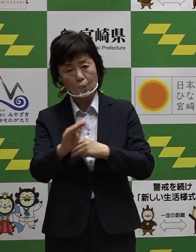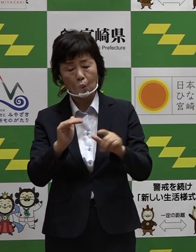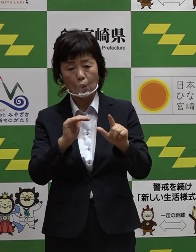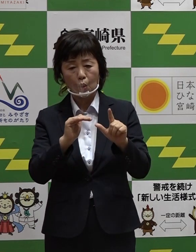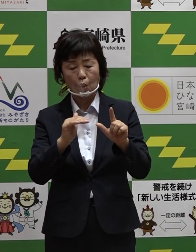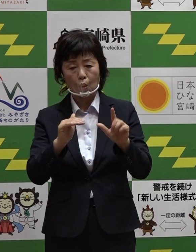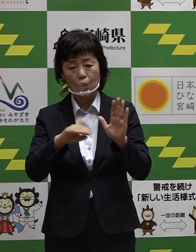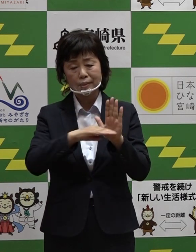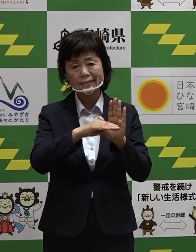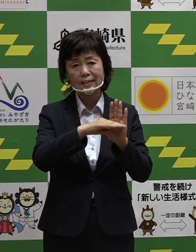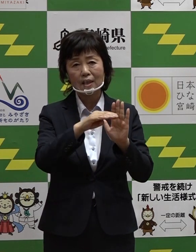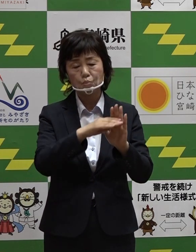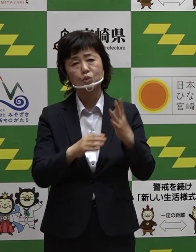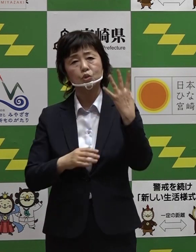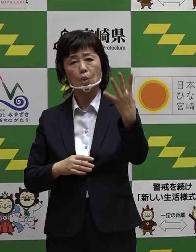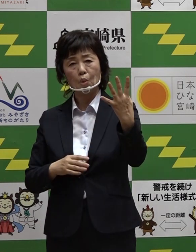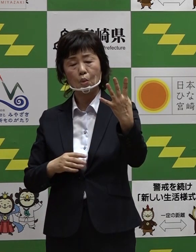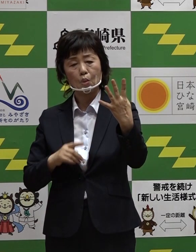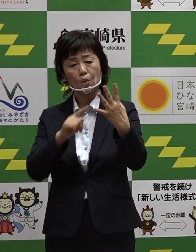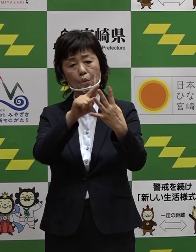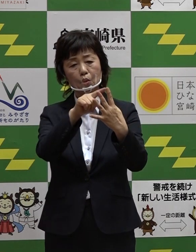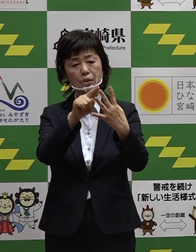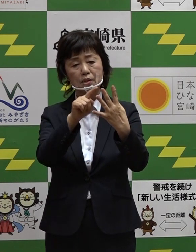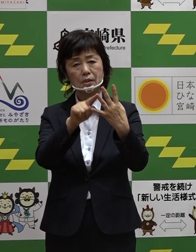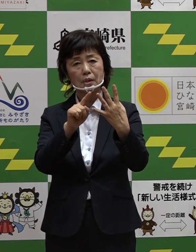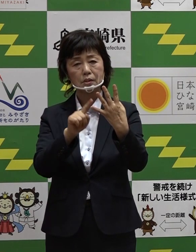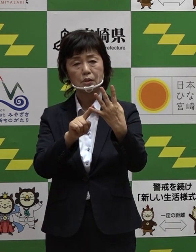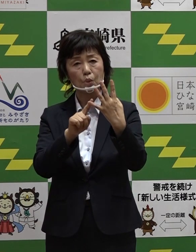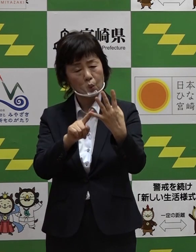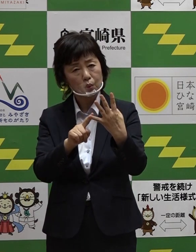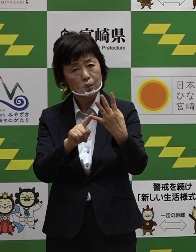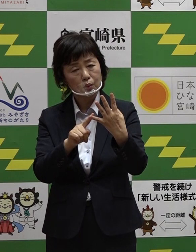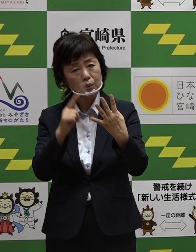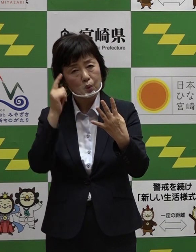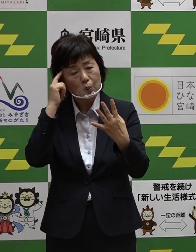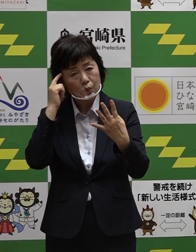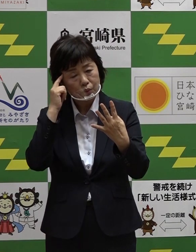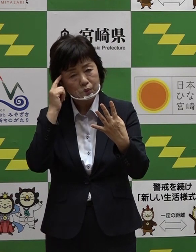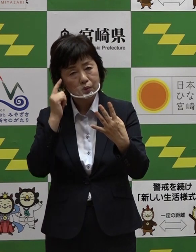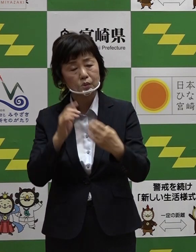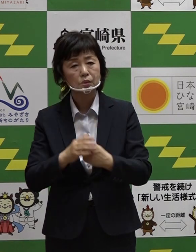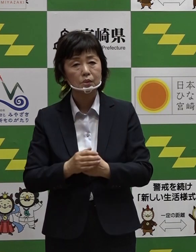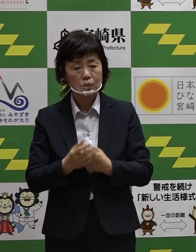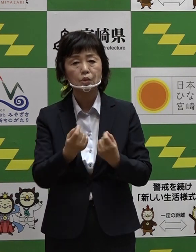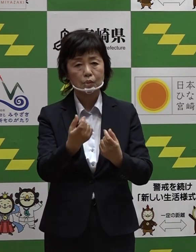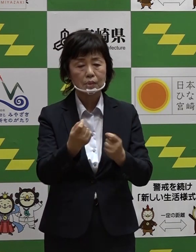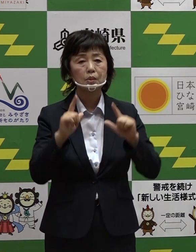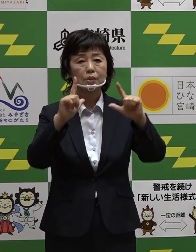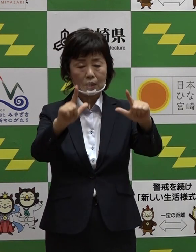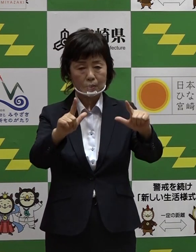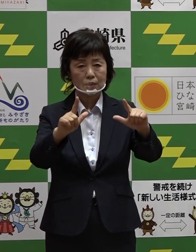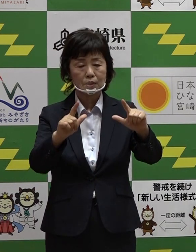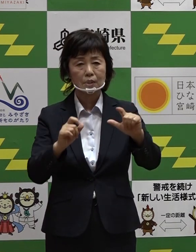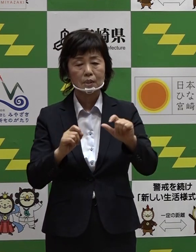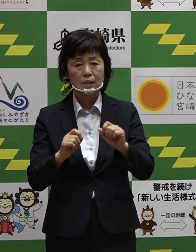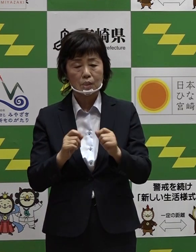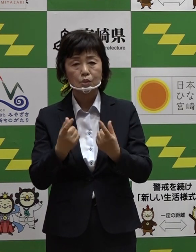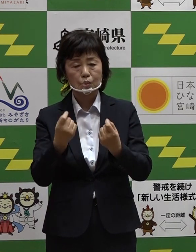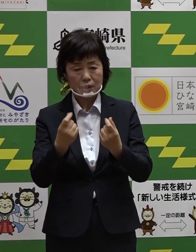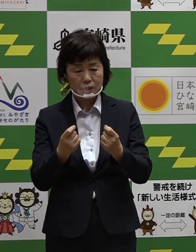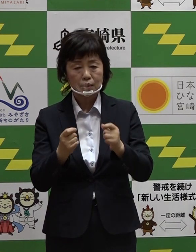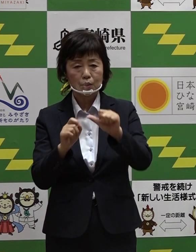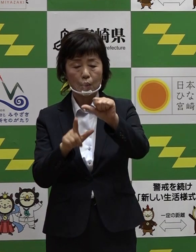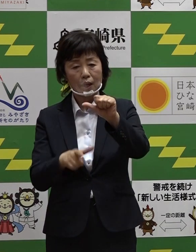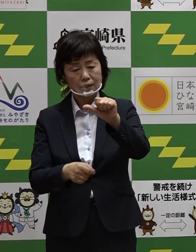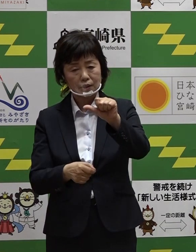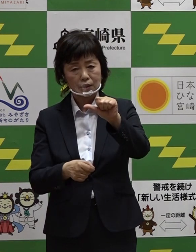ップ4ということでよろしいですか。 はい、5月25日の時点での整理という